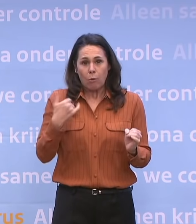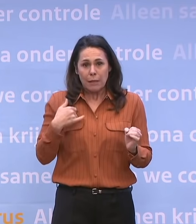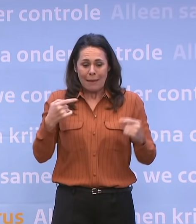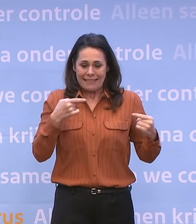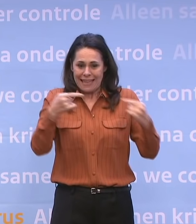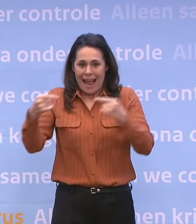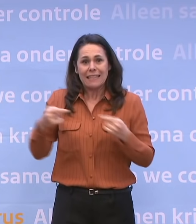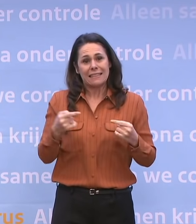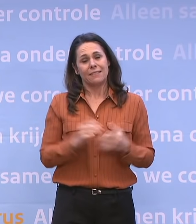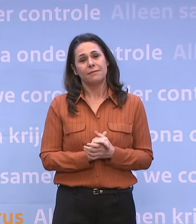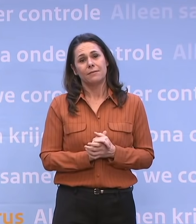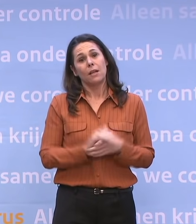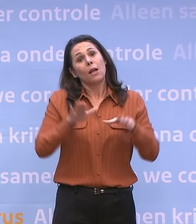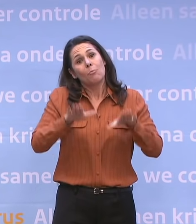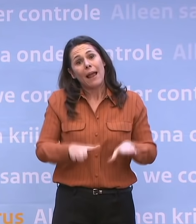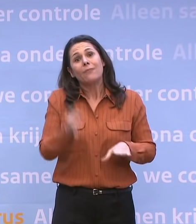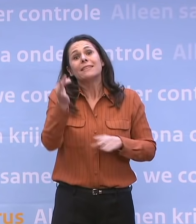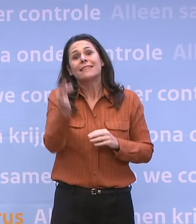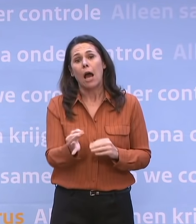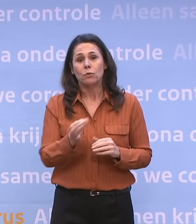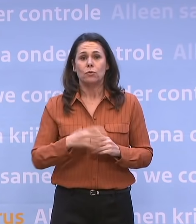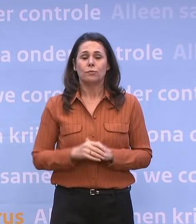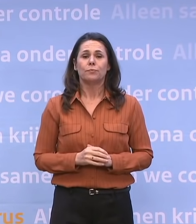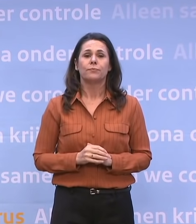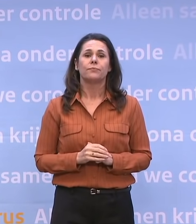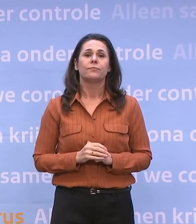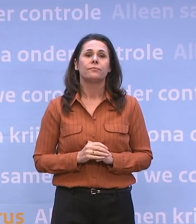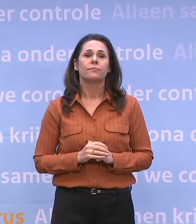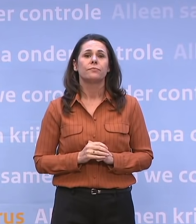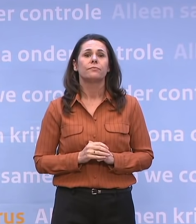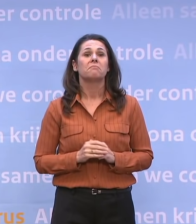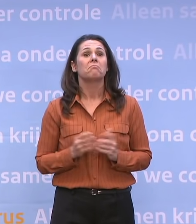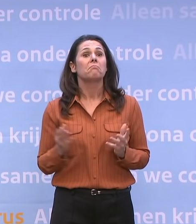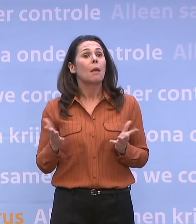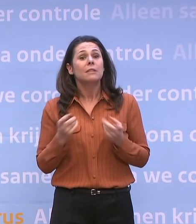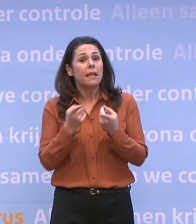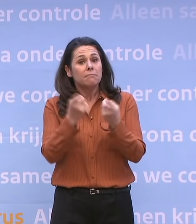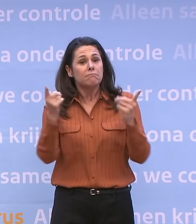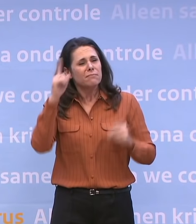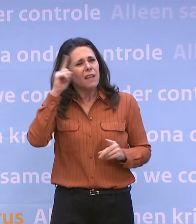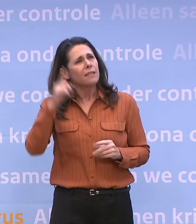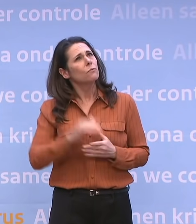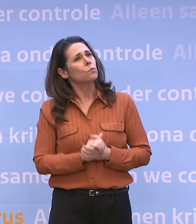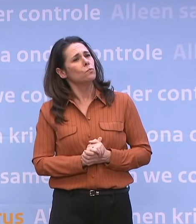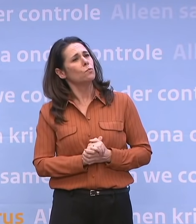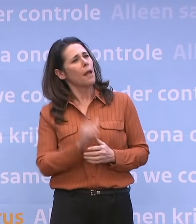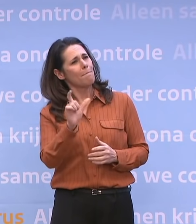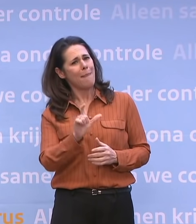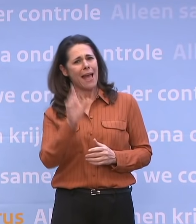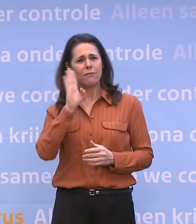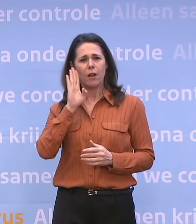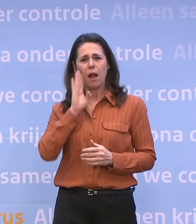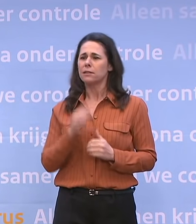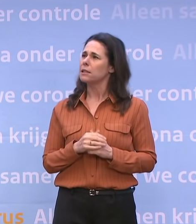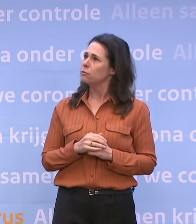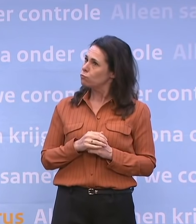reizen. Blijf dus zoveel mogelijk thuis. En u zou je kunnen denken, de meivakantie die valt gek genoeg al vaak